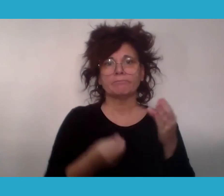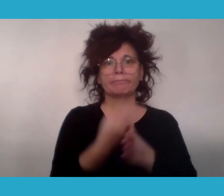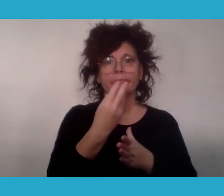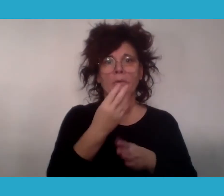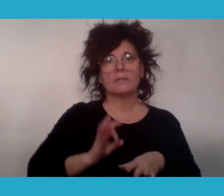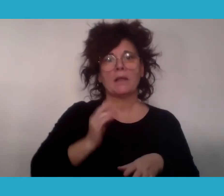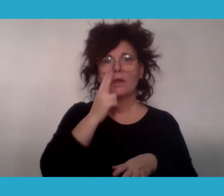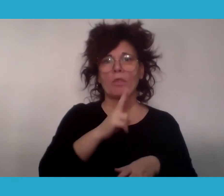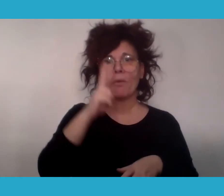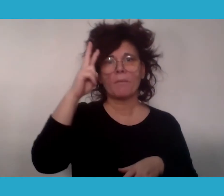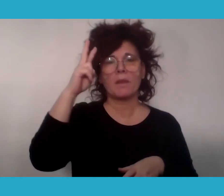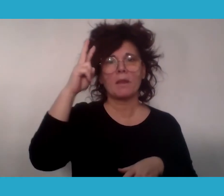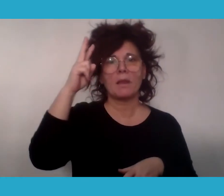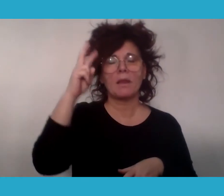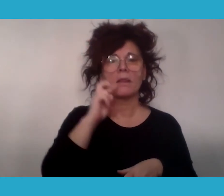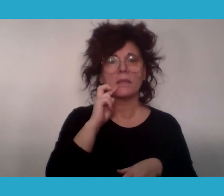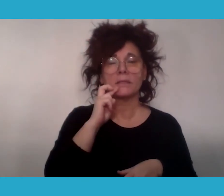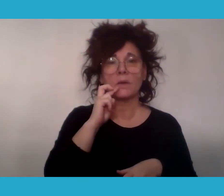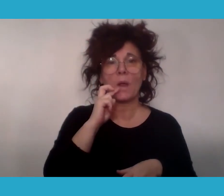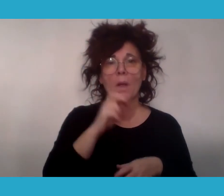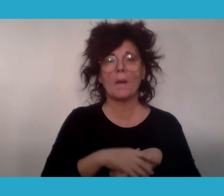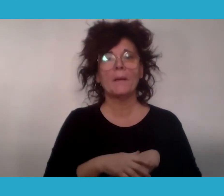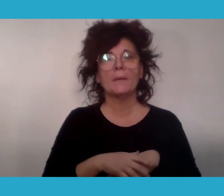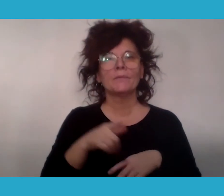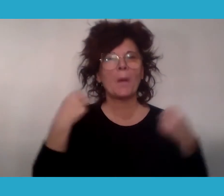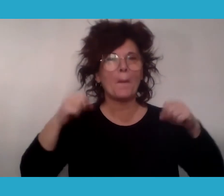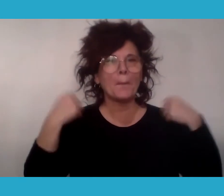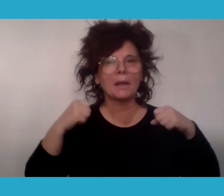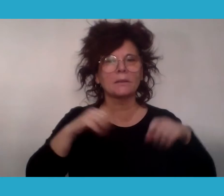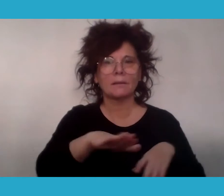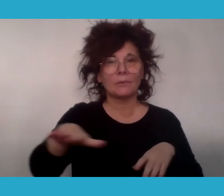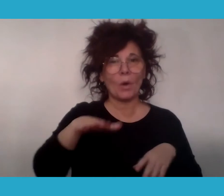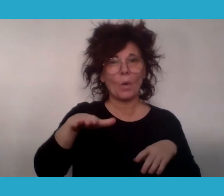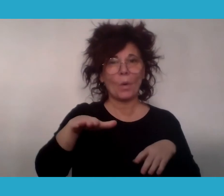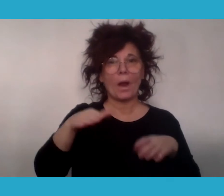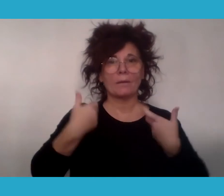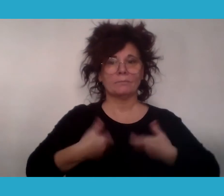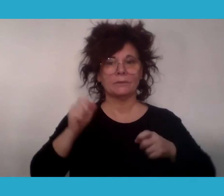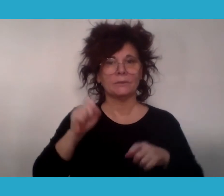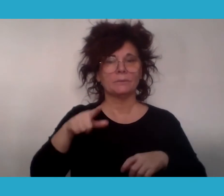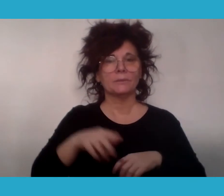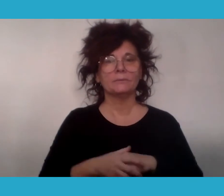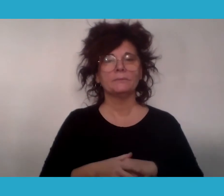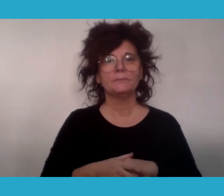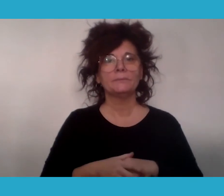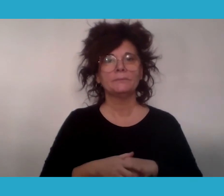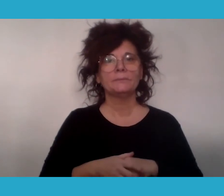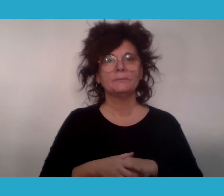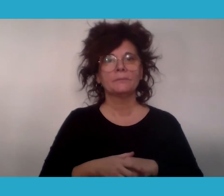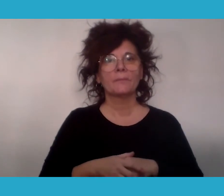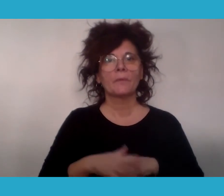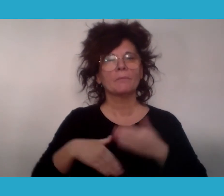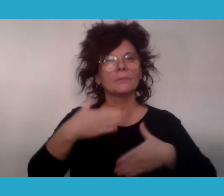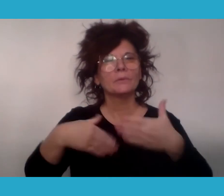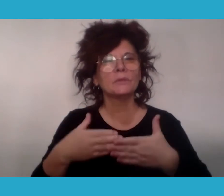2019 para poner en valor el protagonismo de la economía familiar y de las prácticas de los pueblos locales, la gestión de los recursos naturales y la protección del medio ambiente,